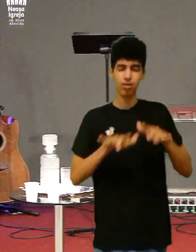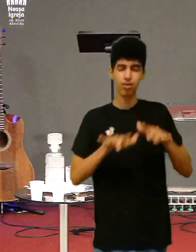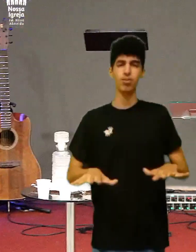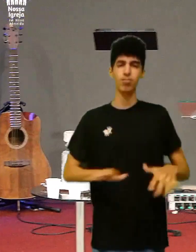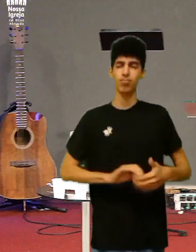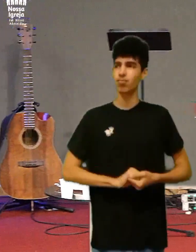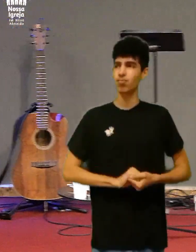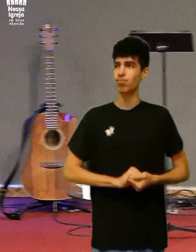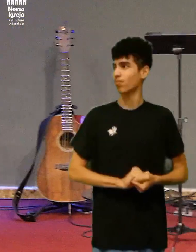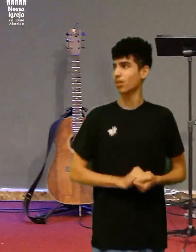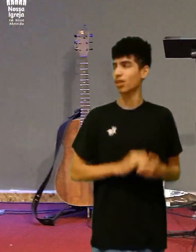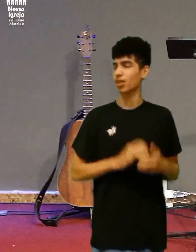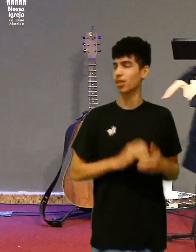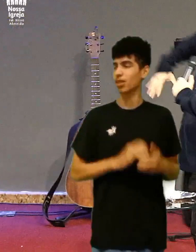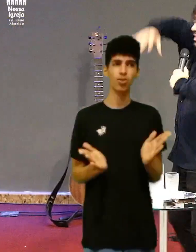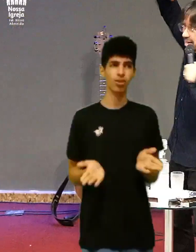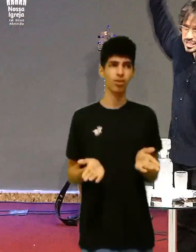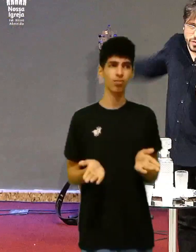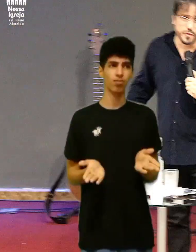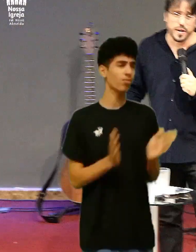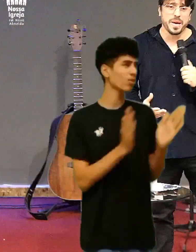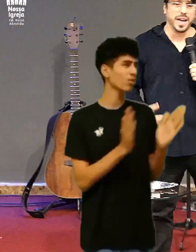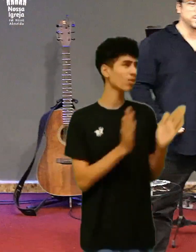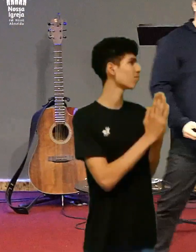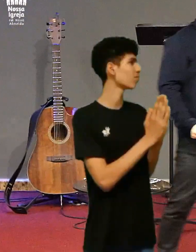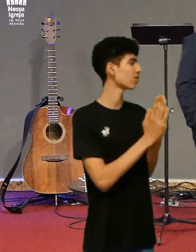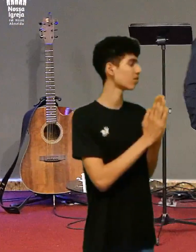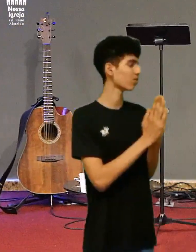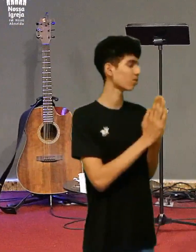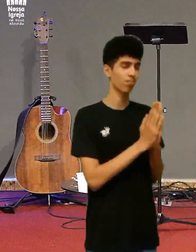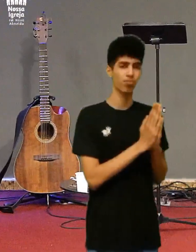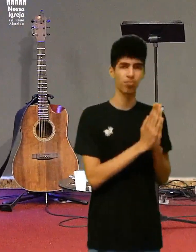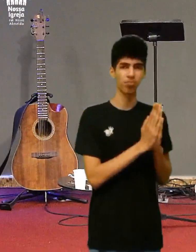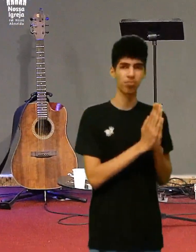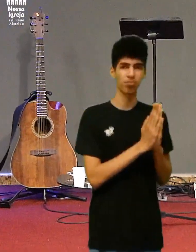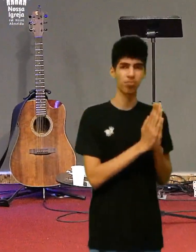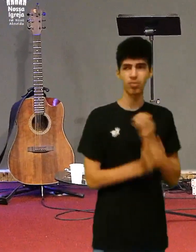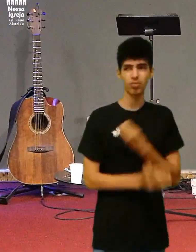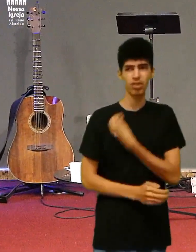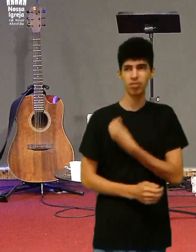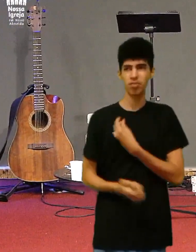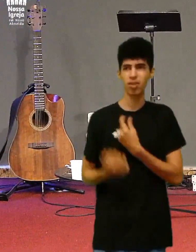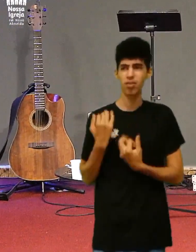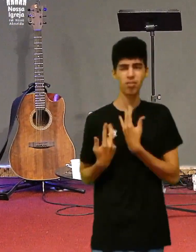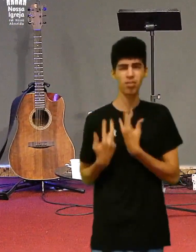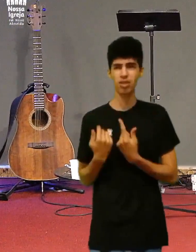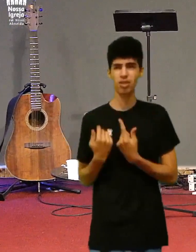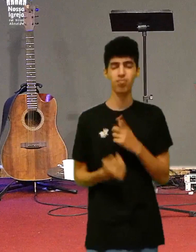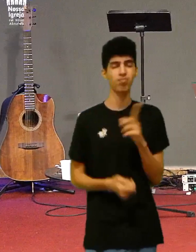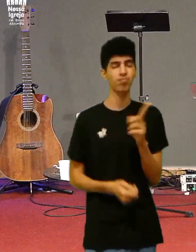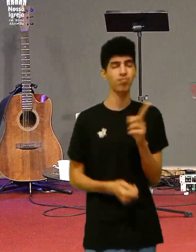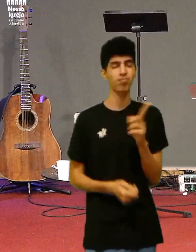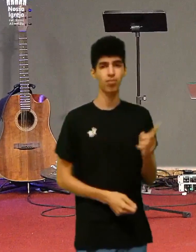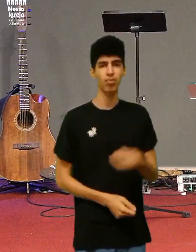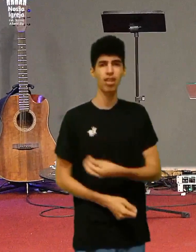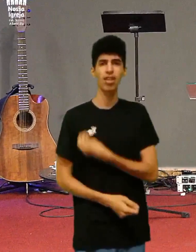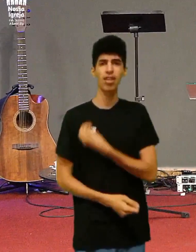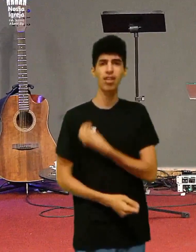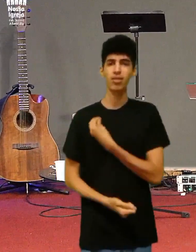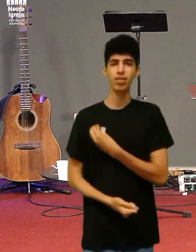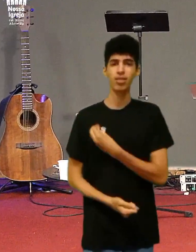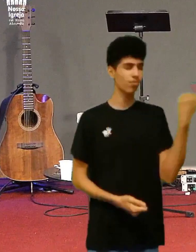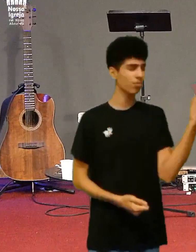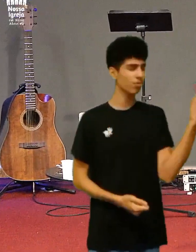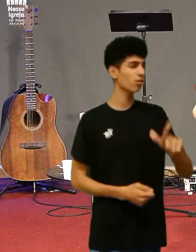Nesse momento nós não estamos orando pelo grande avivamento, mas para um reavivamento pontual em cada